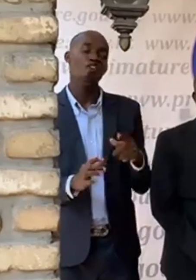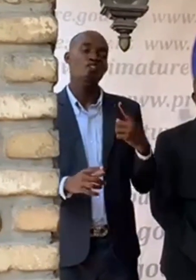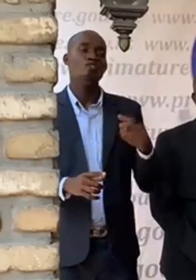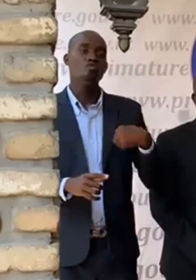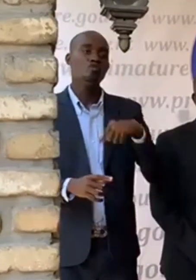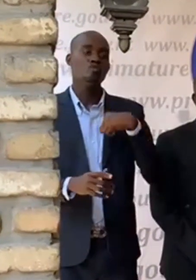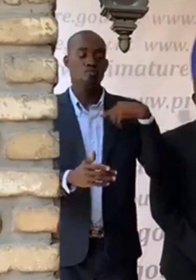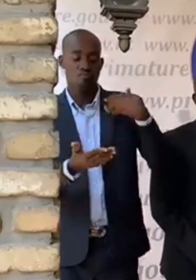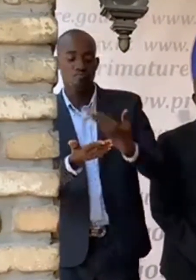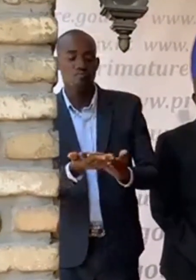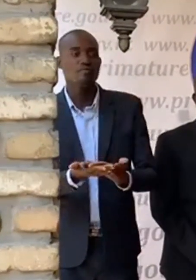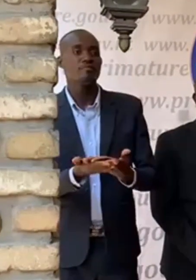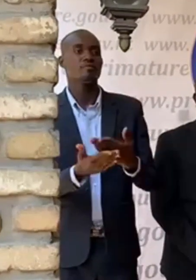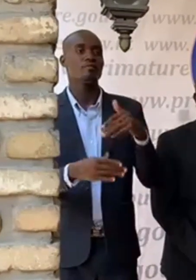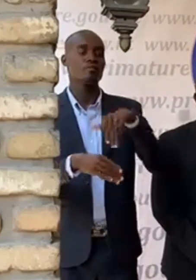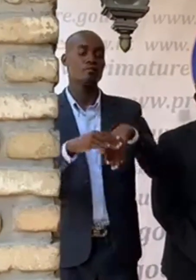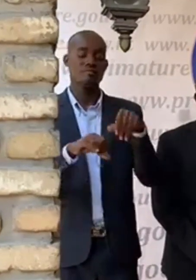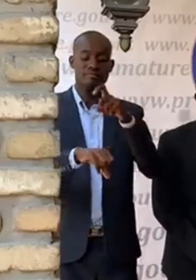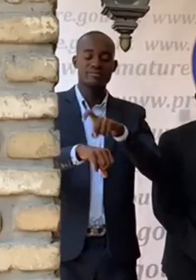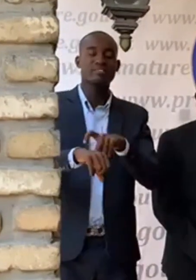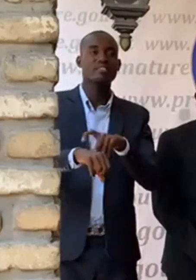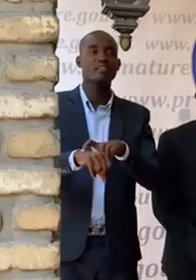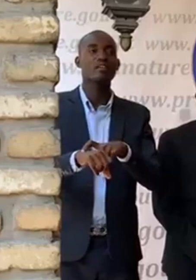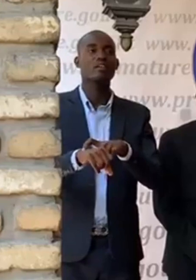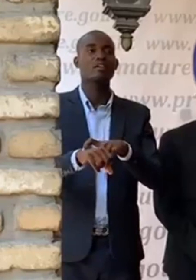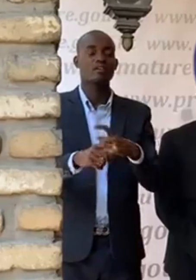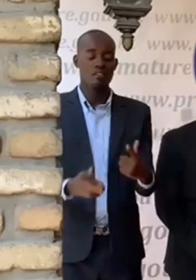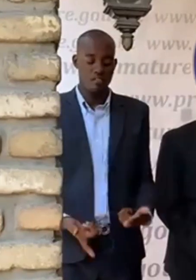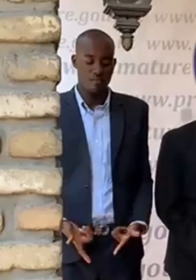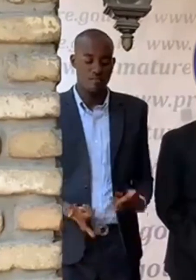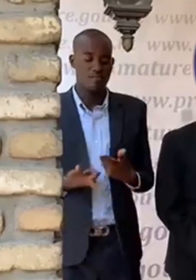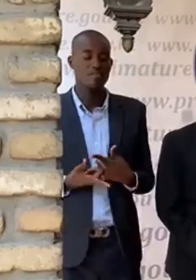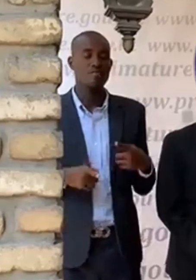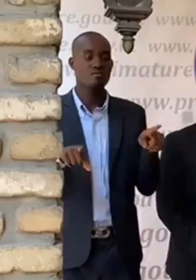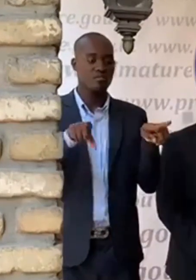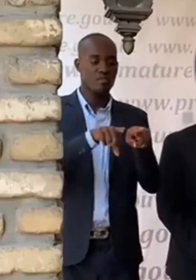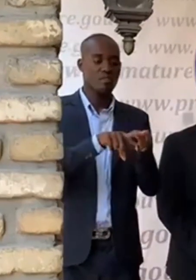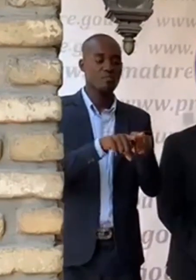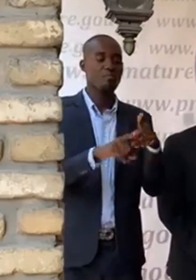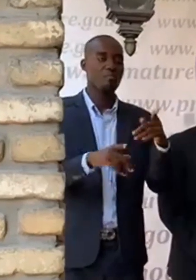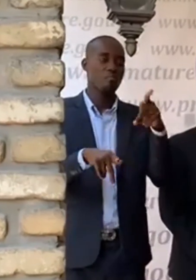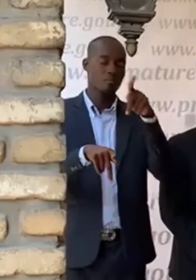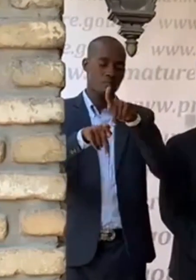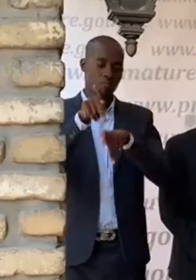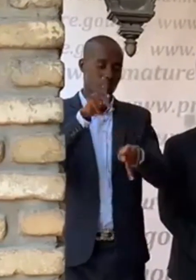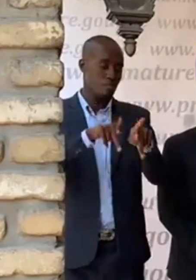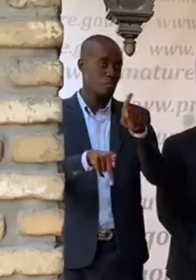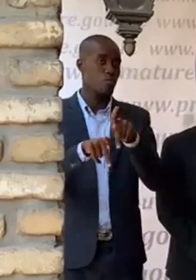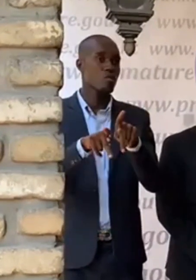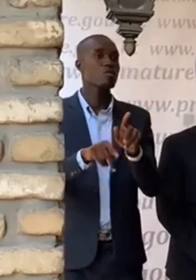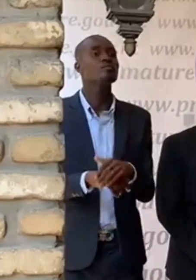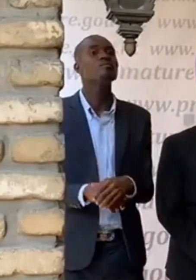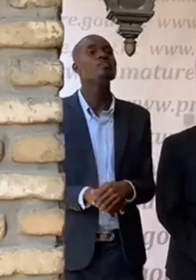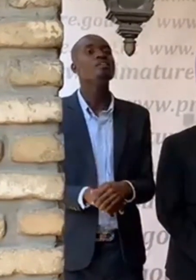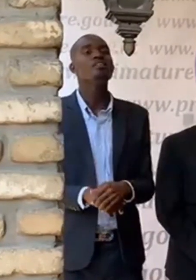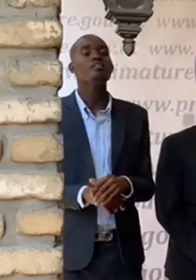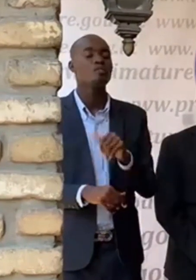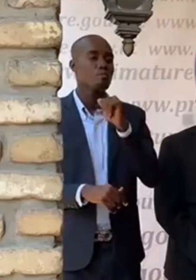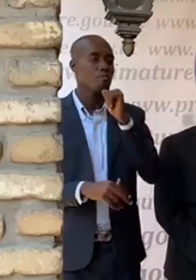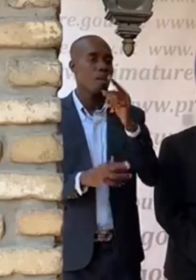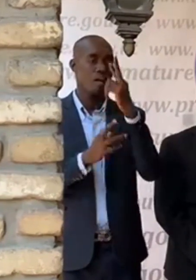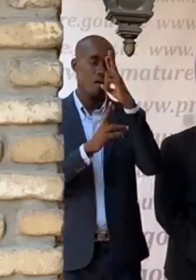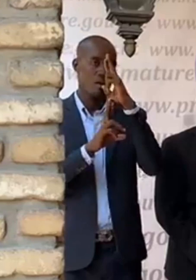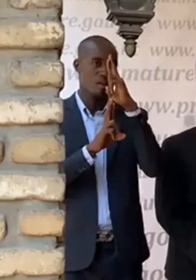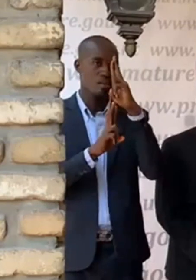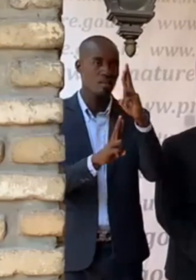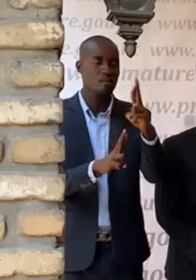espéré porter pour pays a. Mais une question en plus mon a posé depuis date premier ministre lui-même li sou pouvoir pour qui ça genre de changement ça yo li